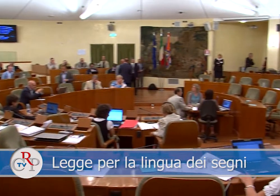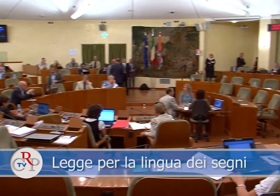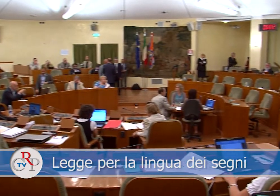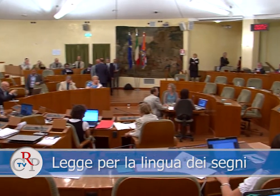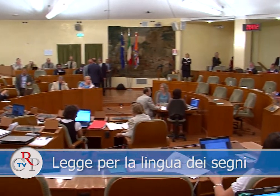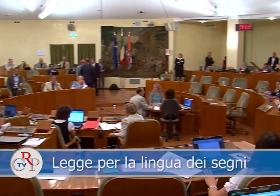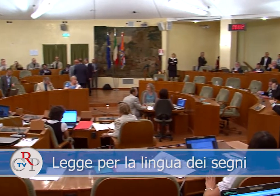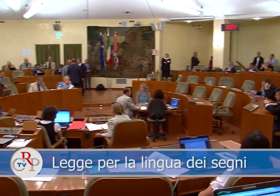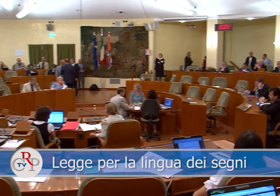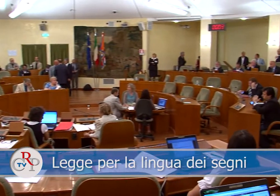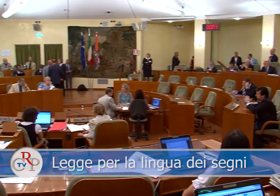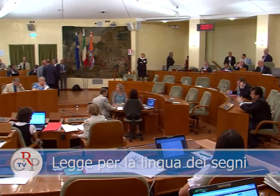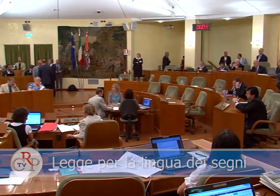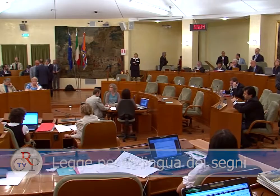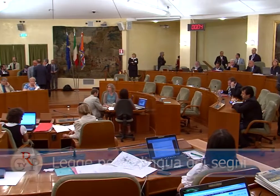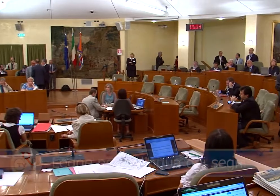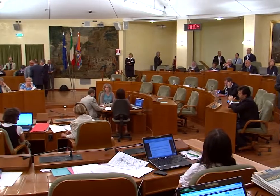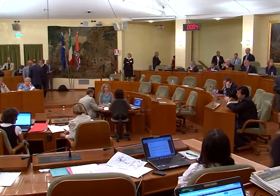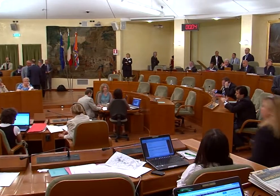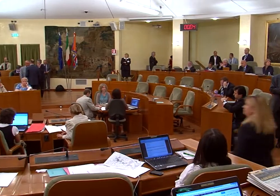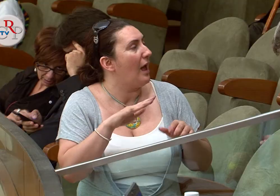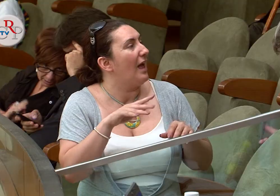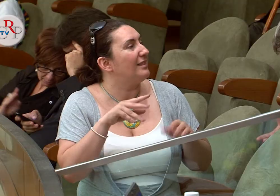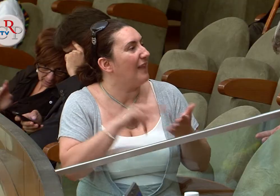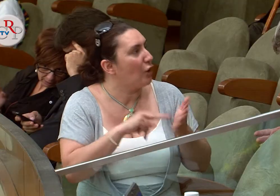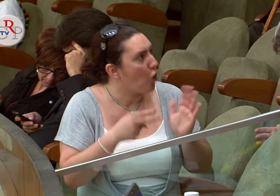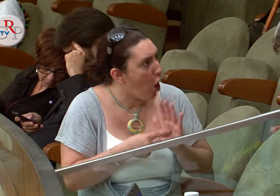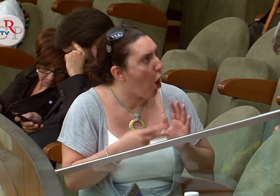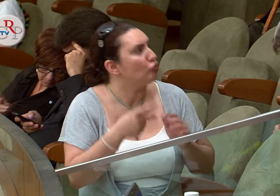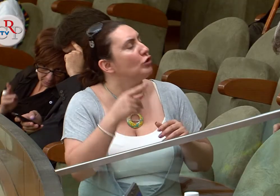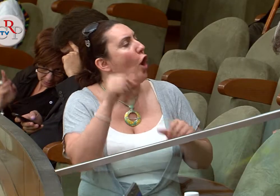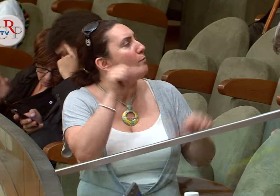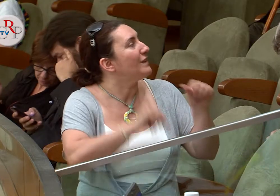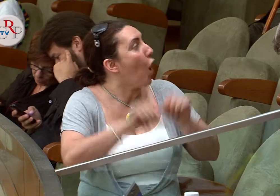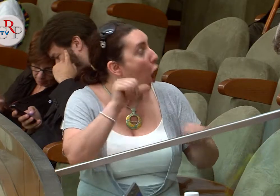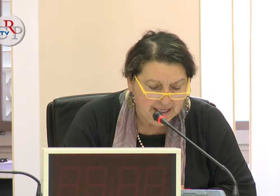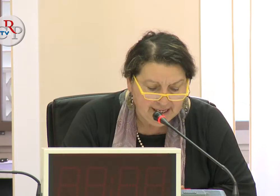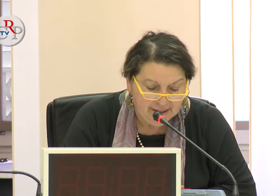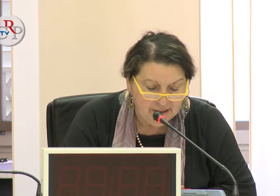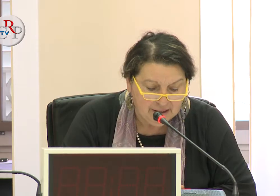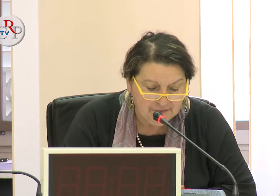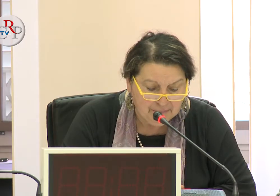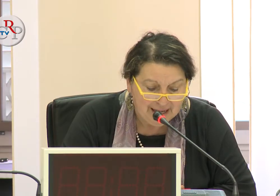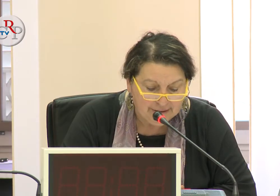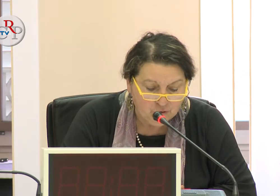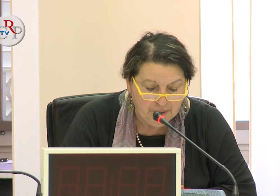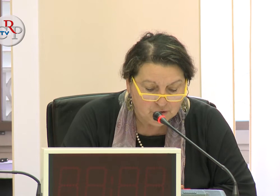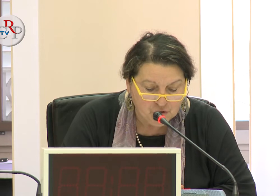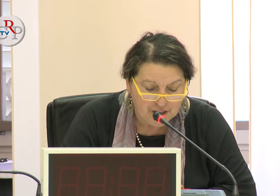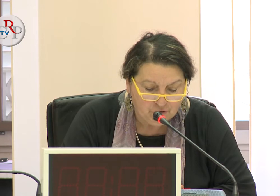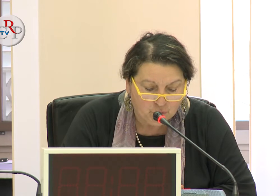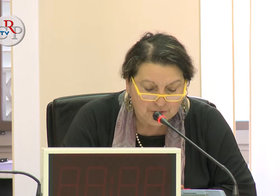segni. Il provvedimento stanzia 150.000 euro l'anno. Approvato all'unanimità anche l'ordine del giorno